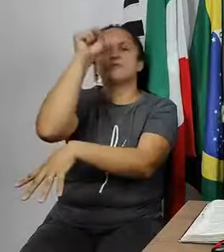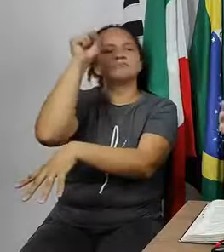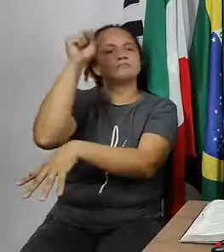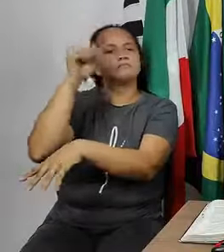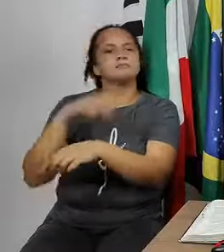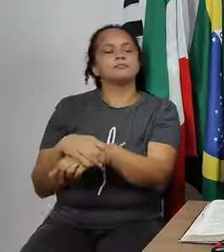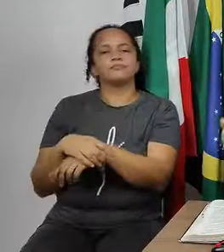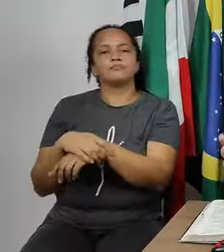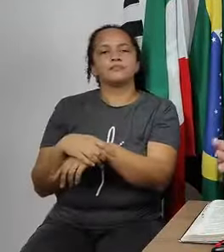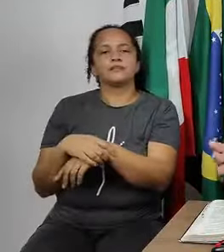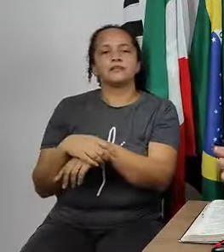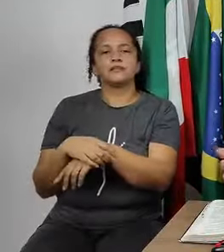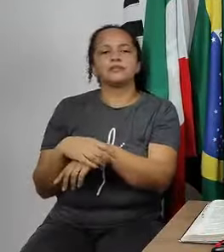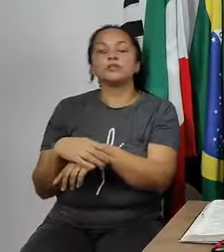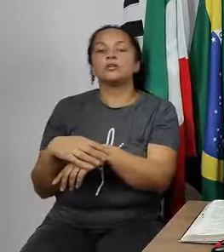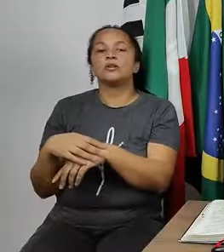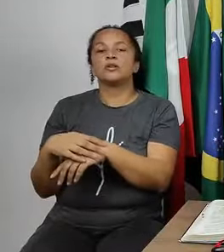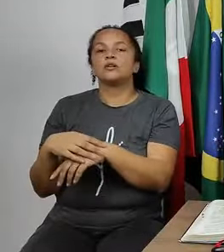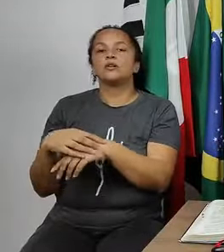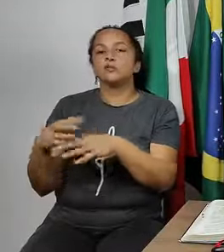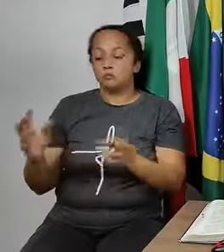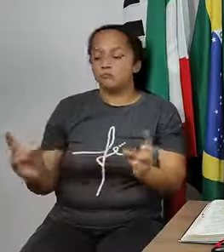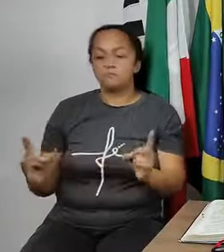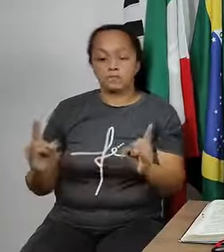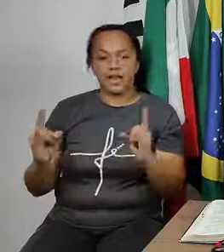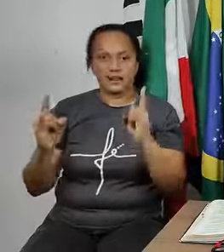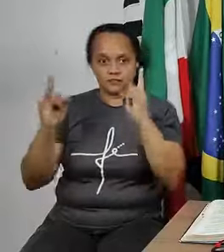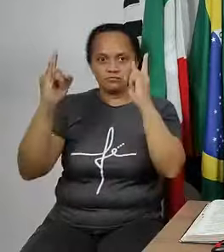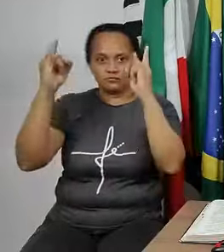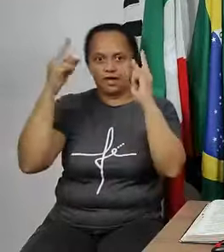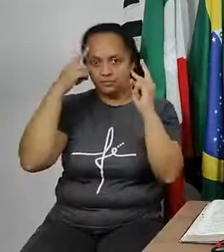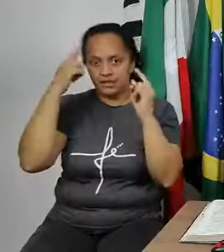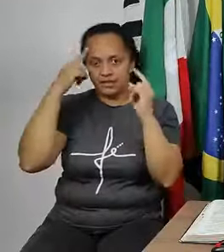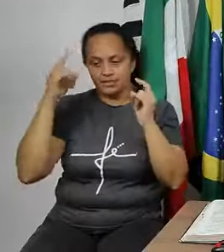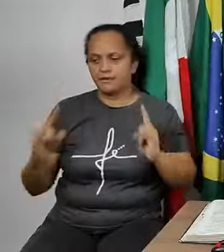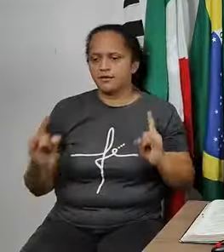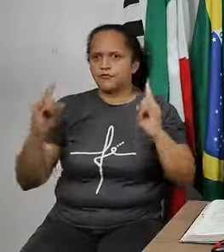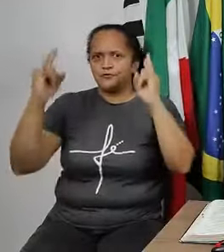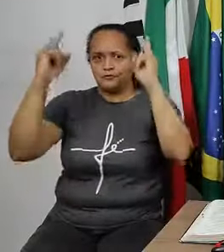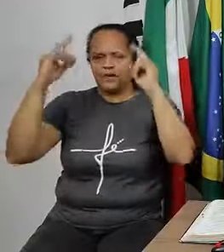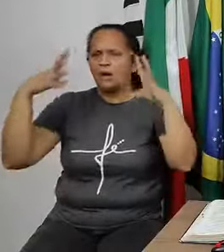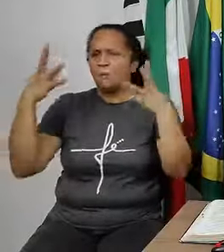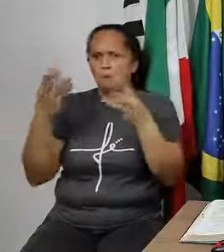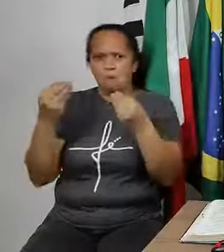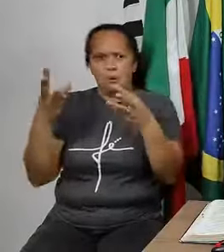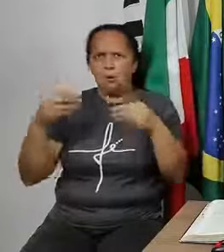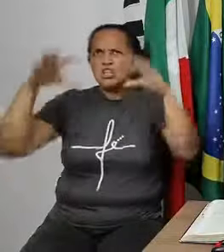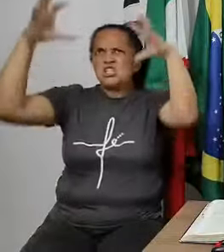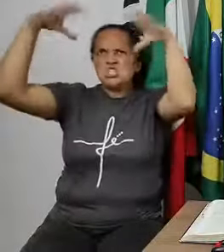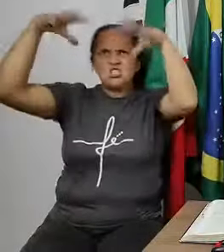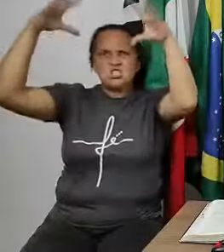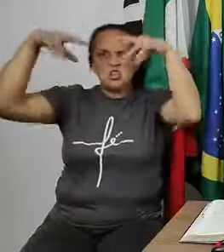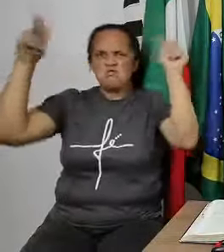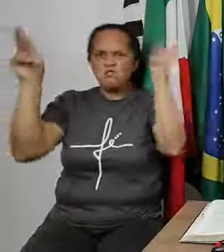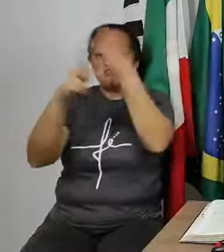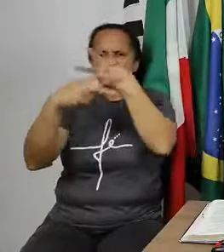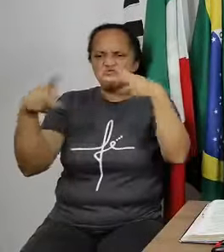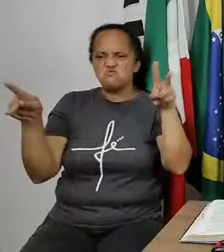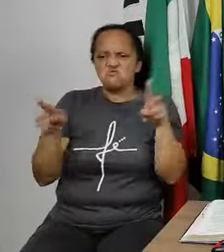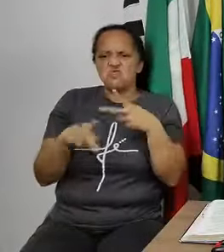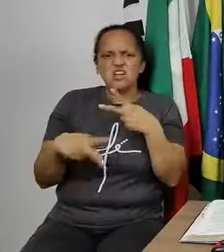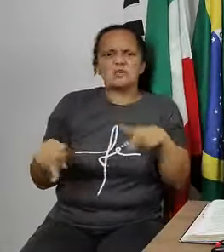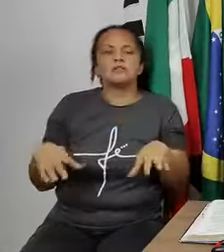Quantas tempestades bate num prédio, né? Imagina um prédio de 20 andares, 60 metros de